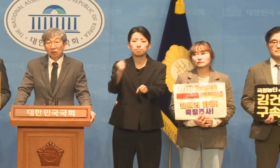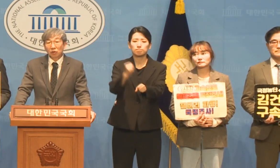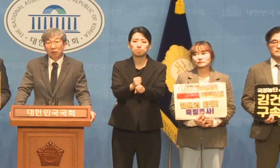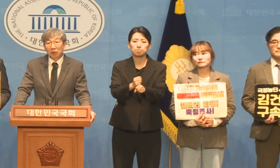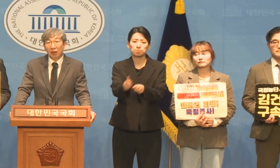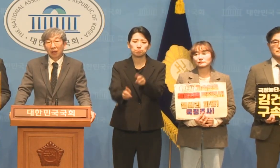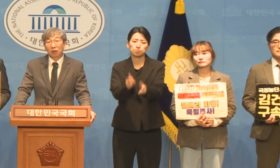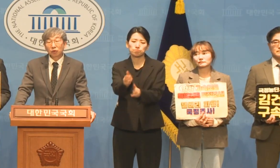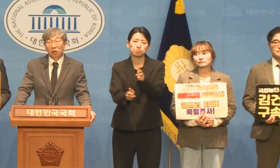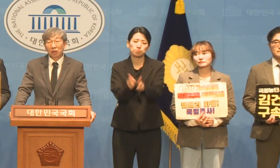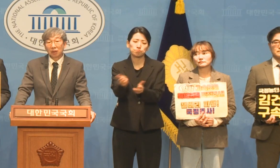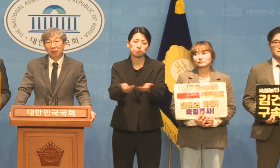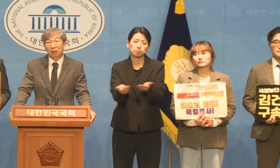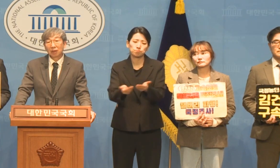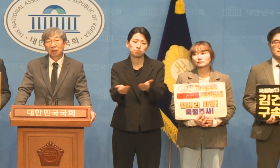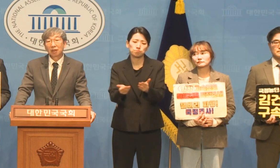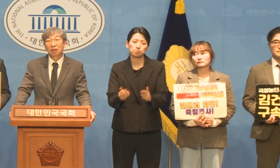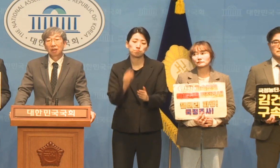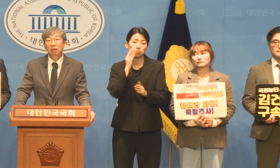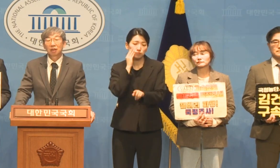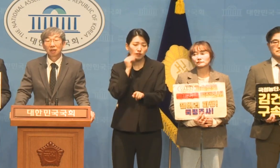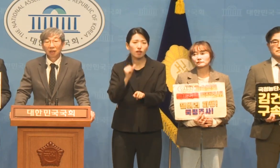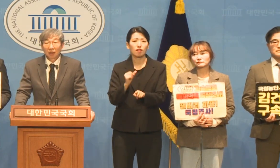관련 지역 주민들의 수건을